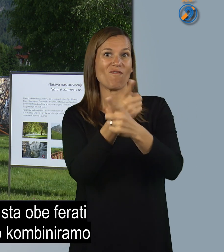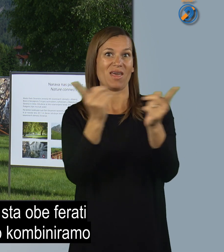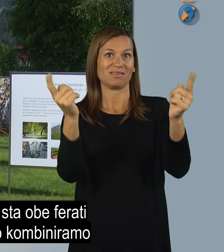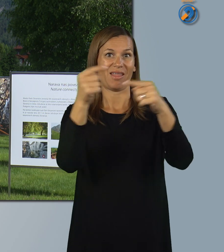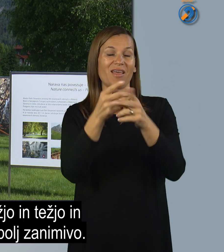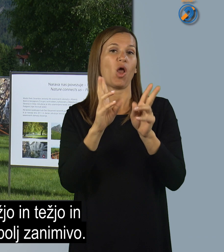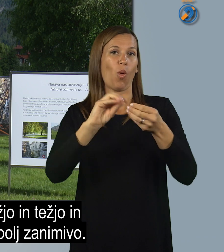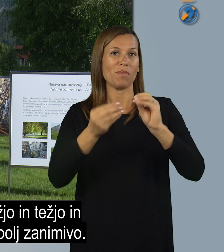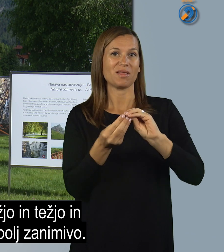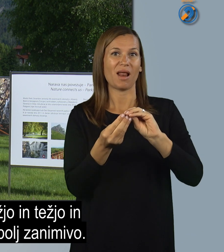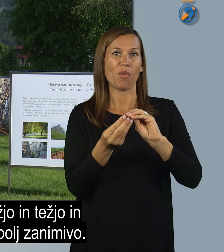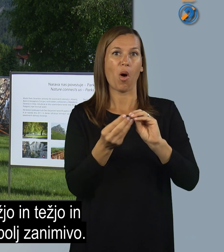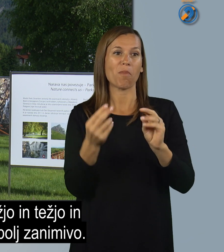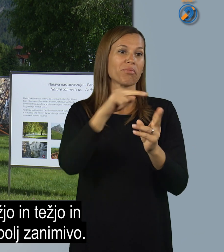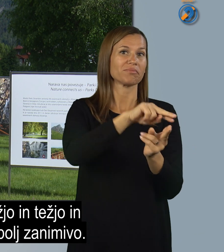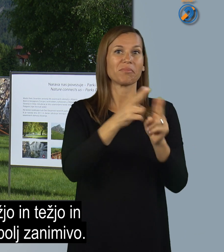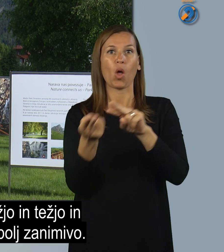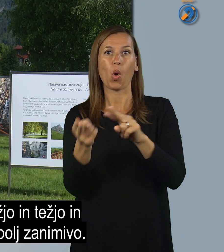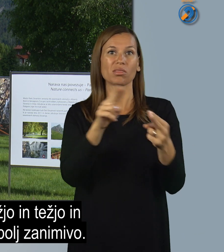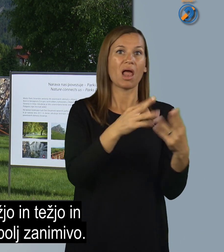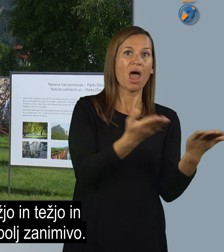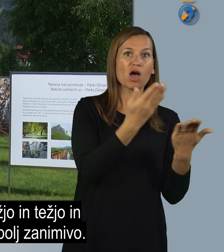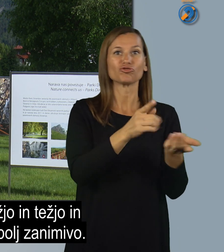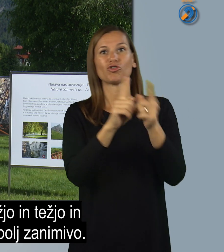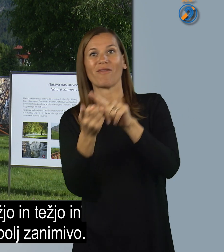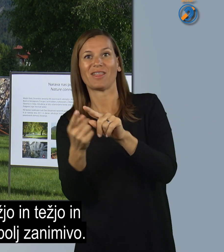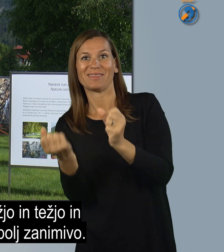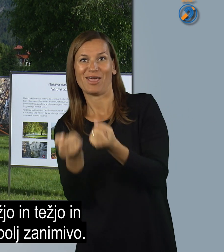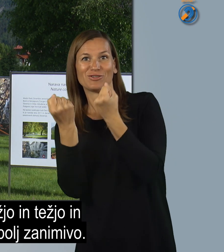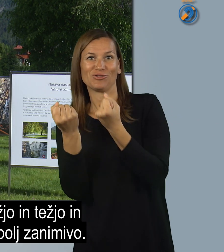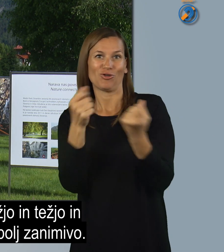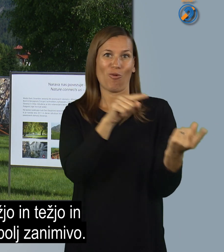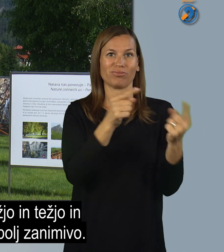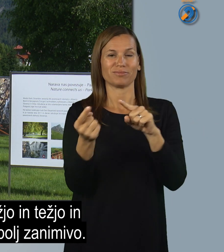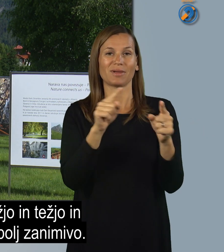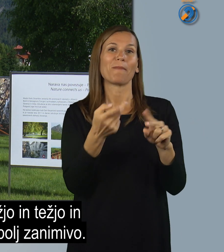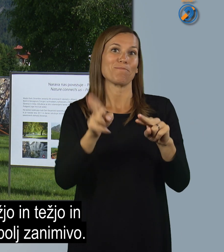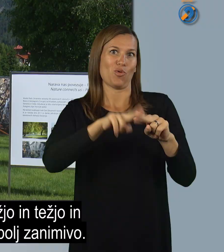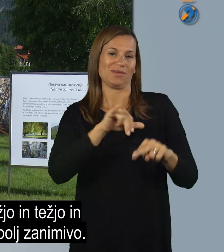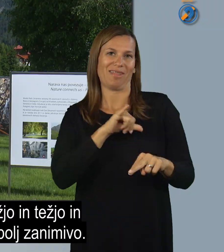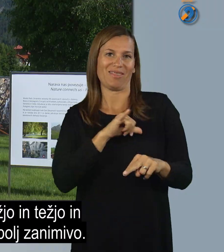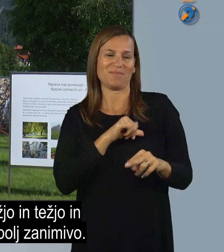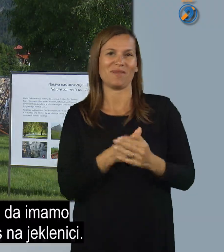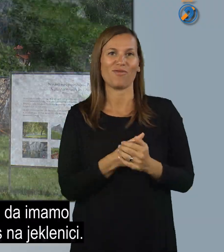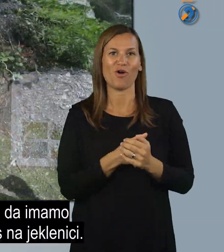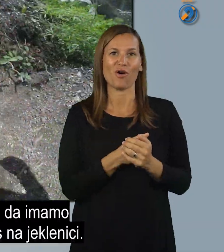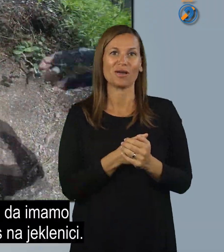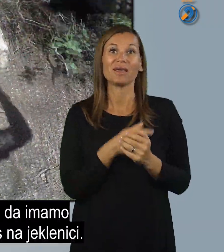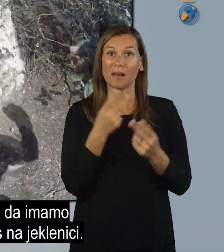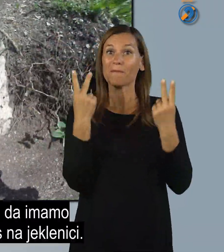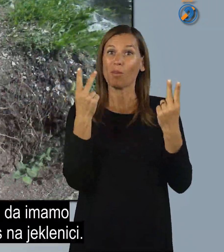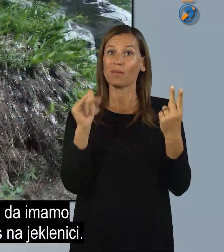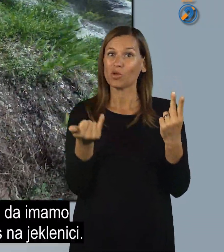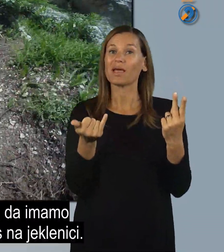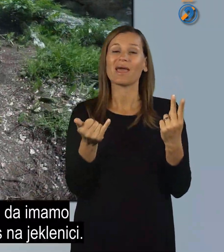lahko kombiniramo prehode iz lažje v težjo in nam je tudi bolj zanimivo. Pomembno je to,